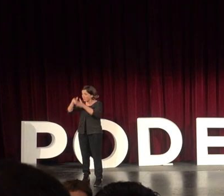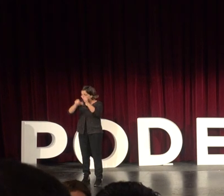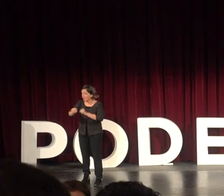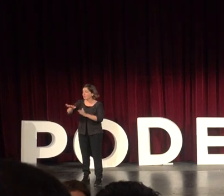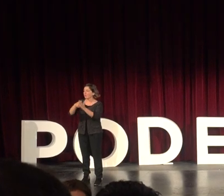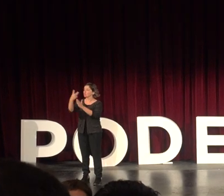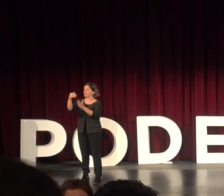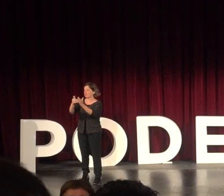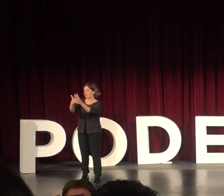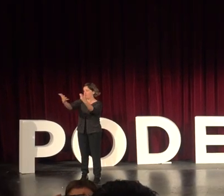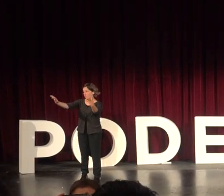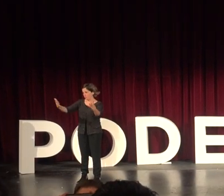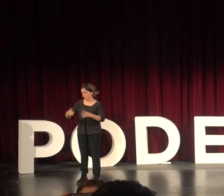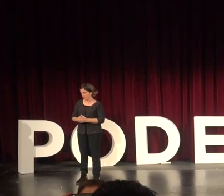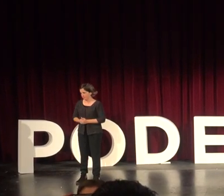a 2019.